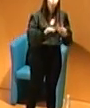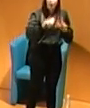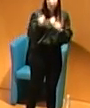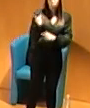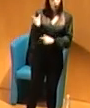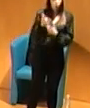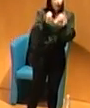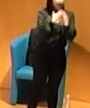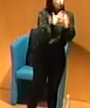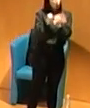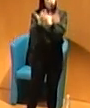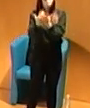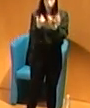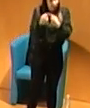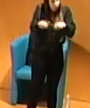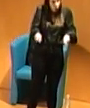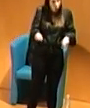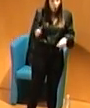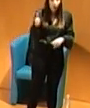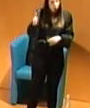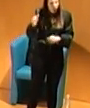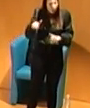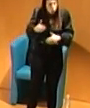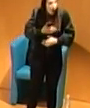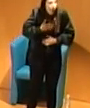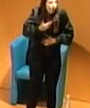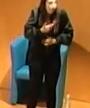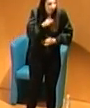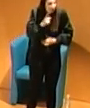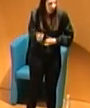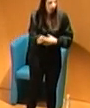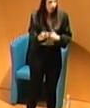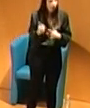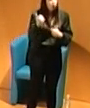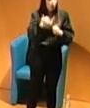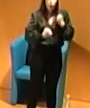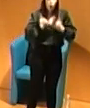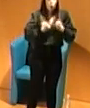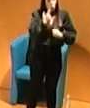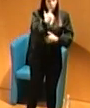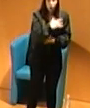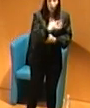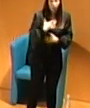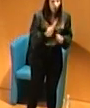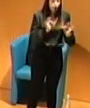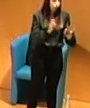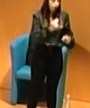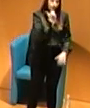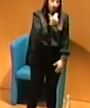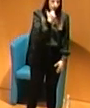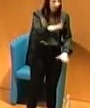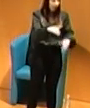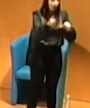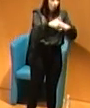Le principal, c'est que je sais qu'il aime Géraldine, il court. Voilà, il court pour rester en bonne forme, pour ne pas